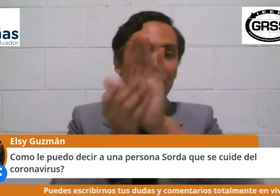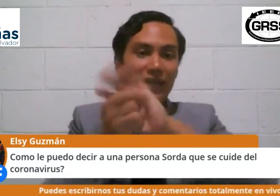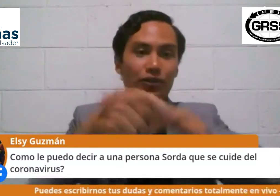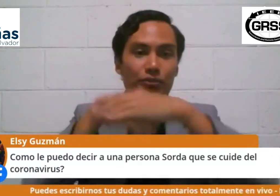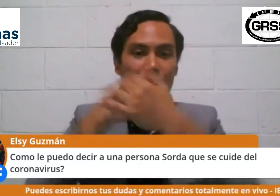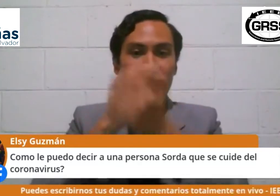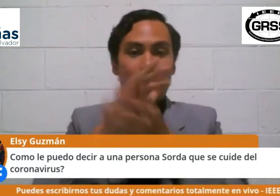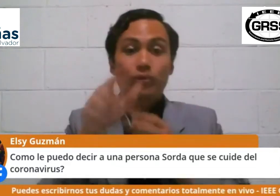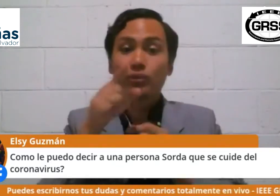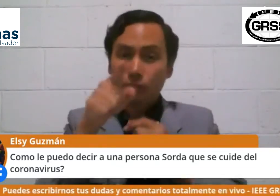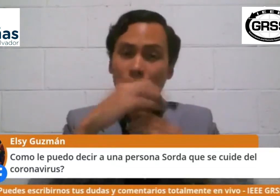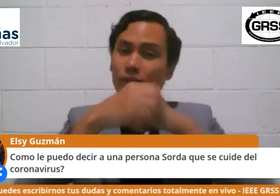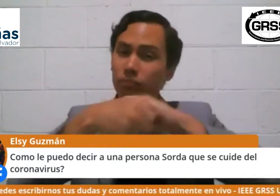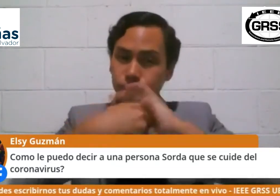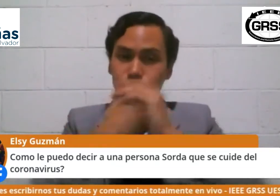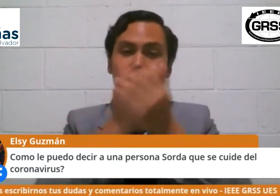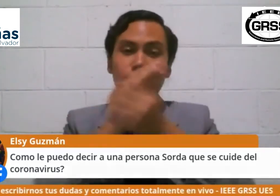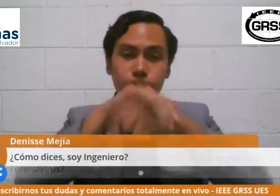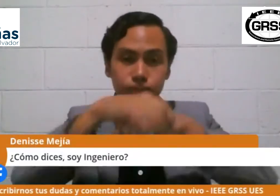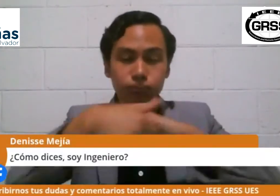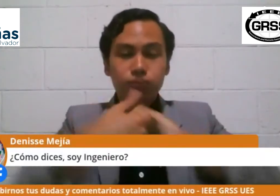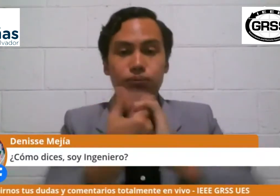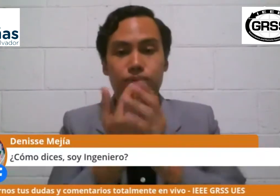Lávese las manos, por ejemplo.